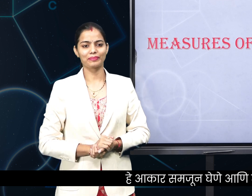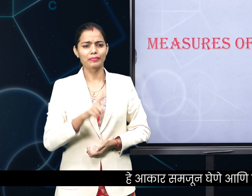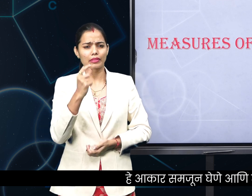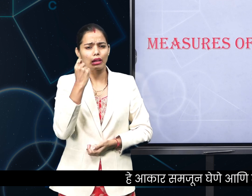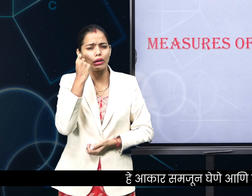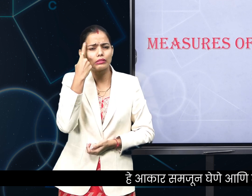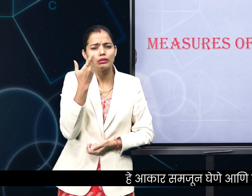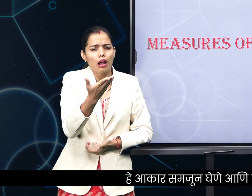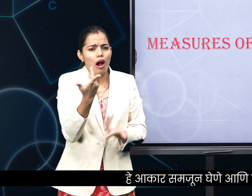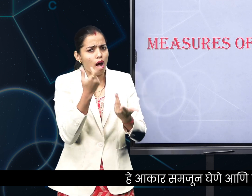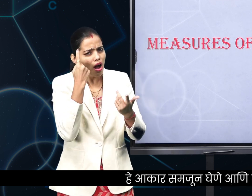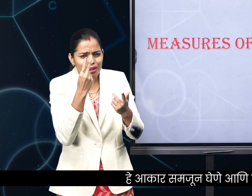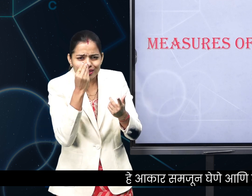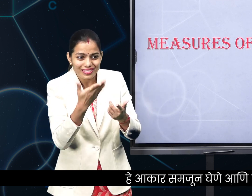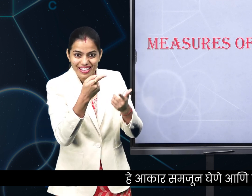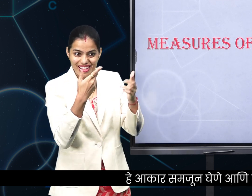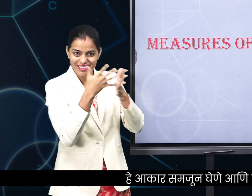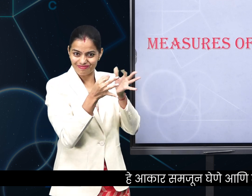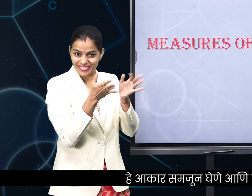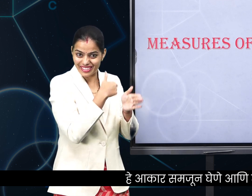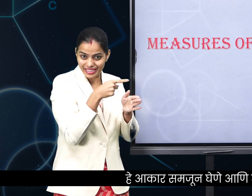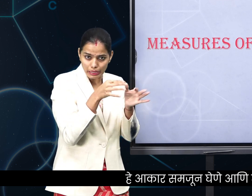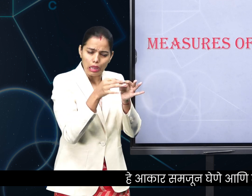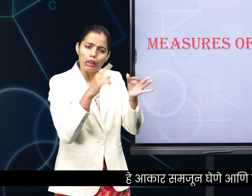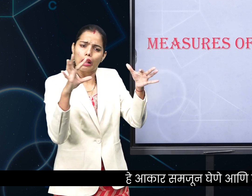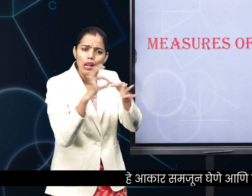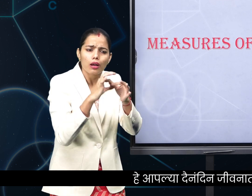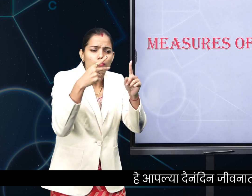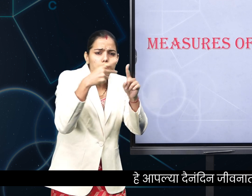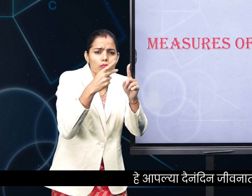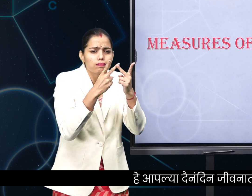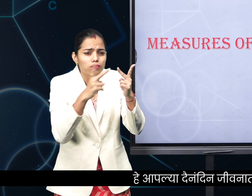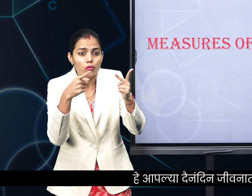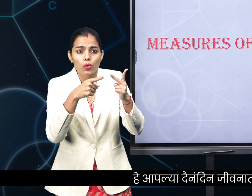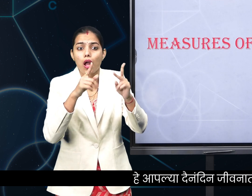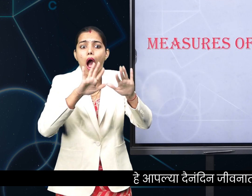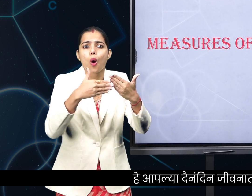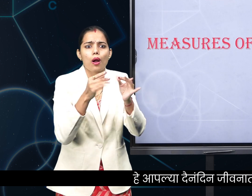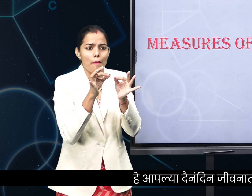हे आकार समजून घेणे आणि ते कसे मोजायचे हे आपल्या दैनंदिन जीवनात महत्त्वाचे